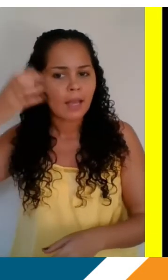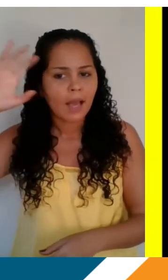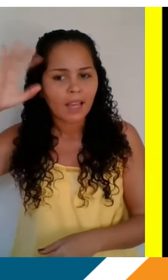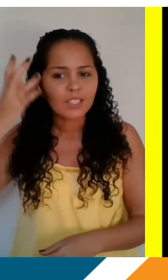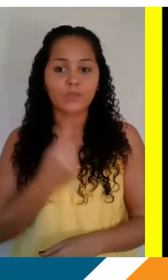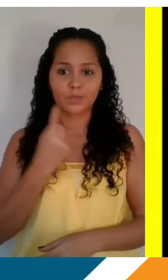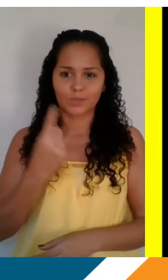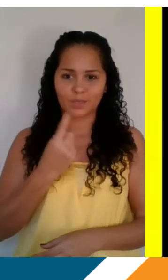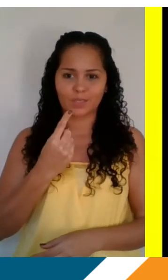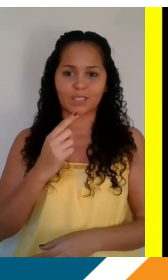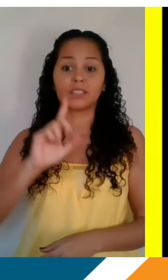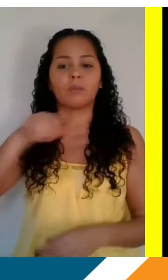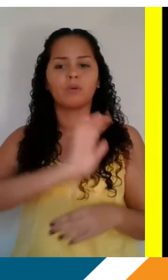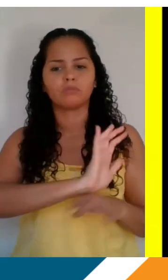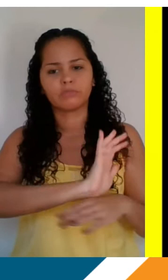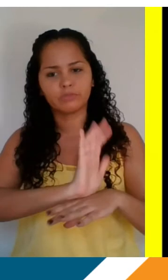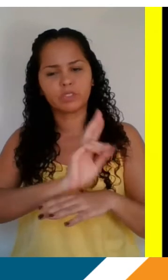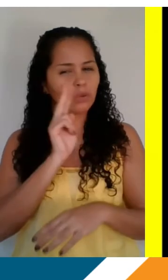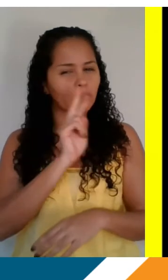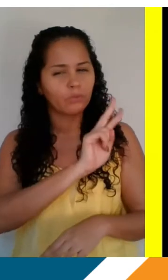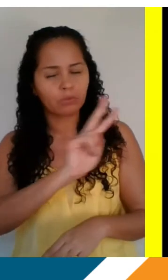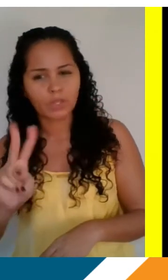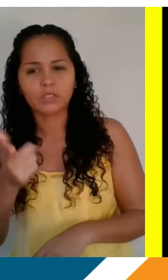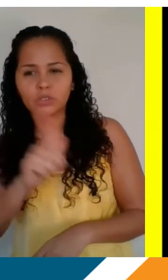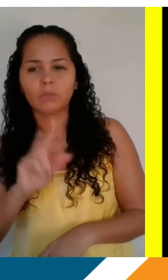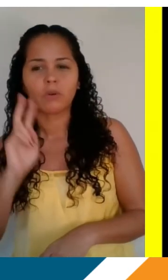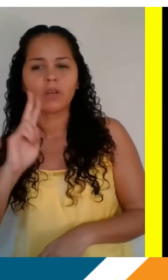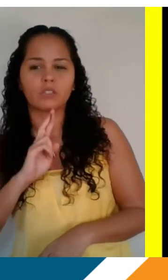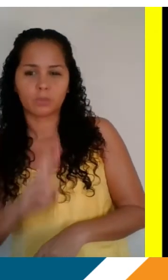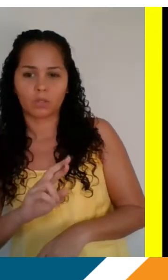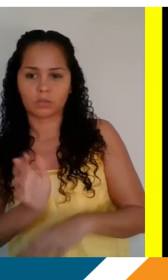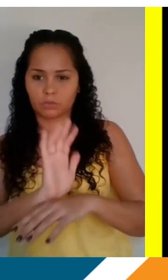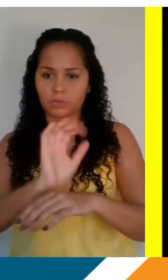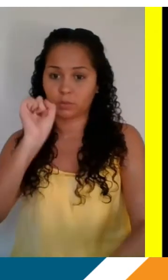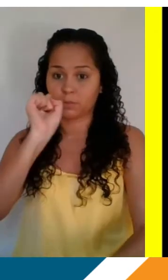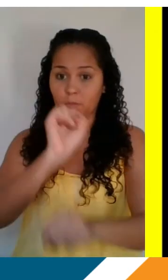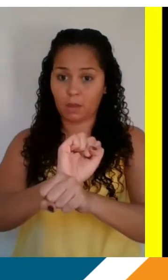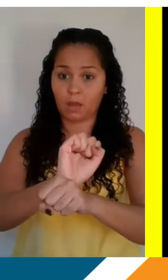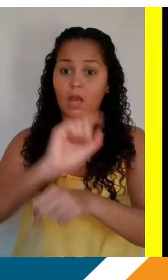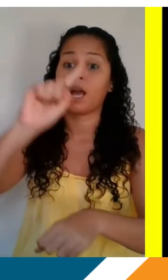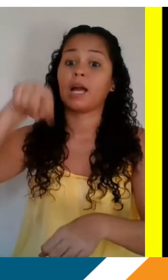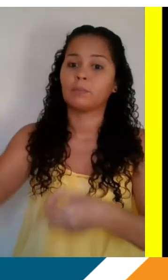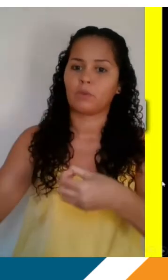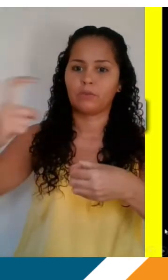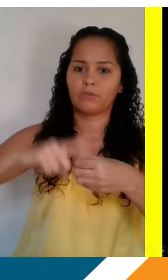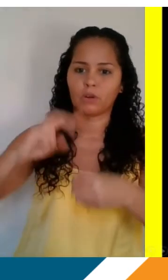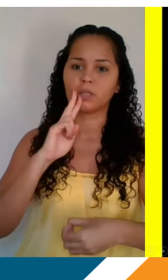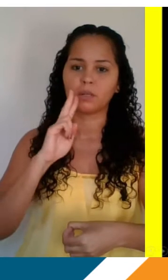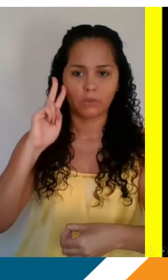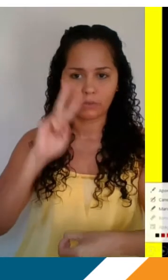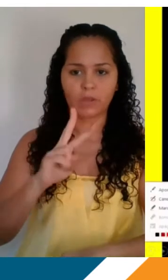só voltem aqui para conferir o resultado. Então, podem dar um pause aí que eu vou resolver e daqui a pouco vocês vão dando play aí para